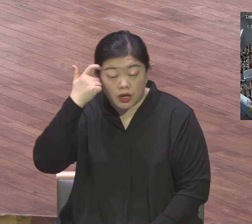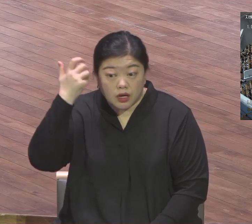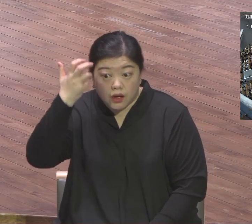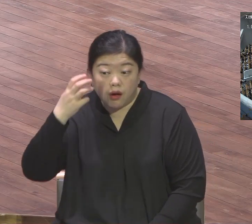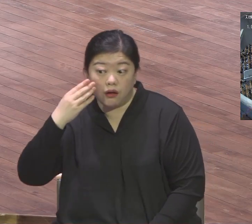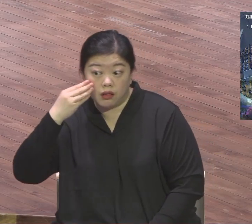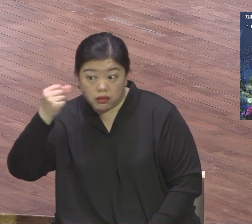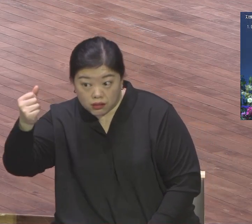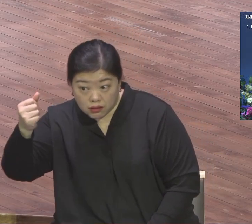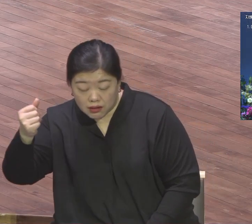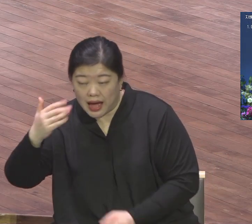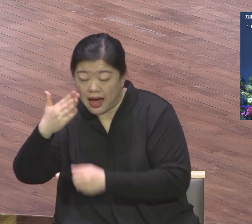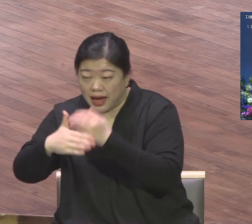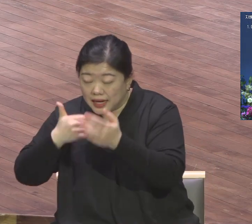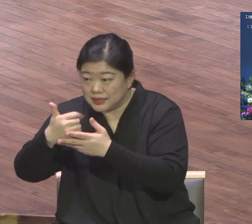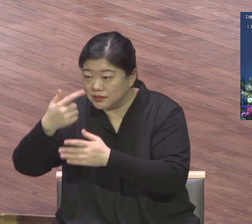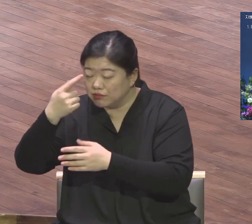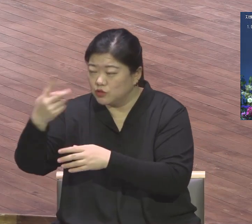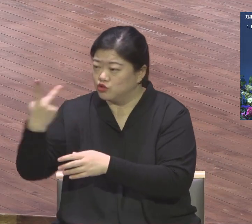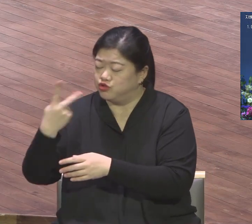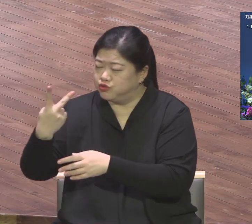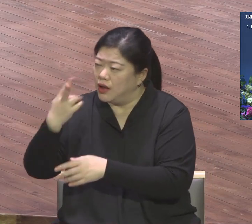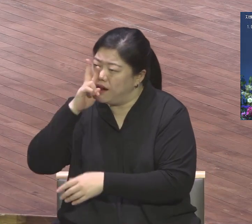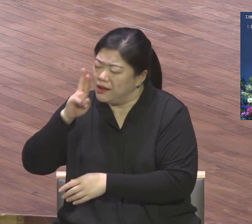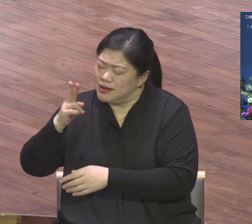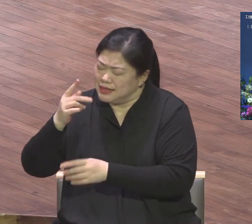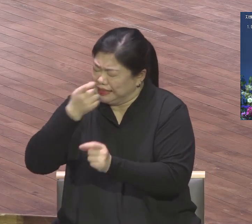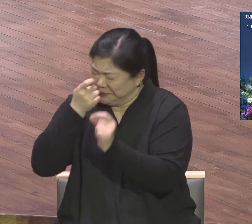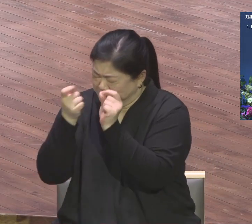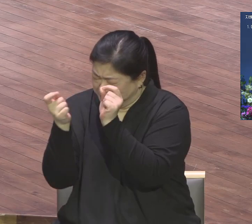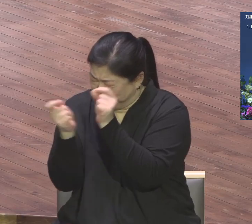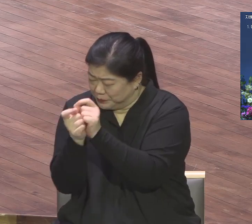줘. 맨날 아픕니까 내가?